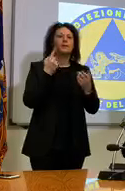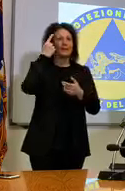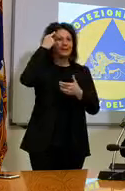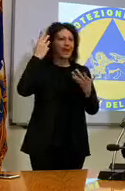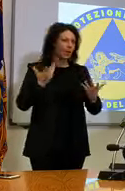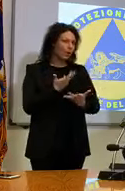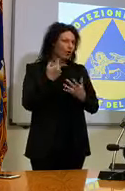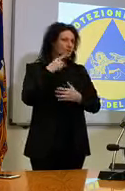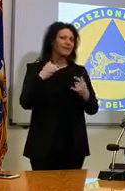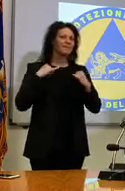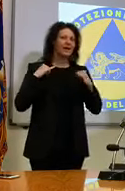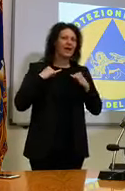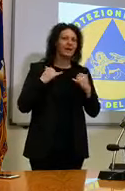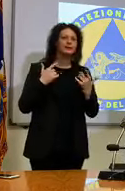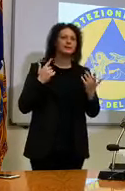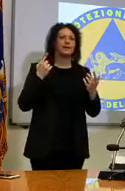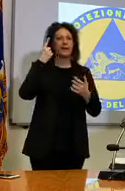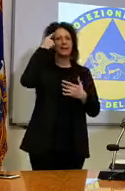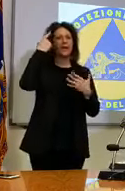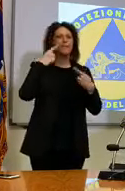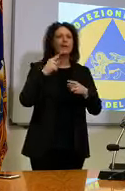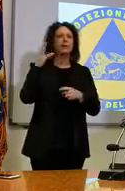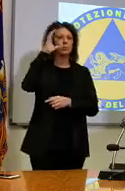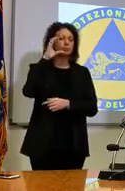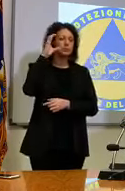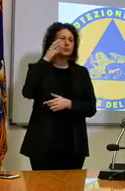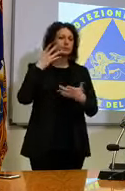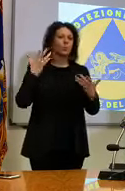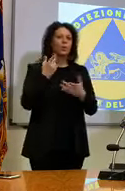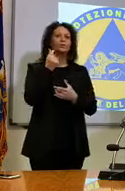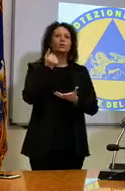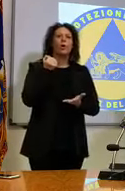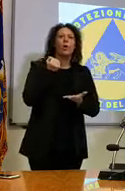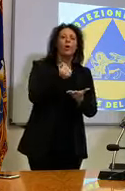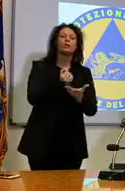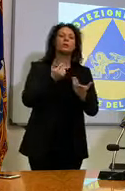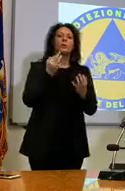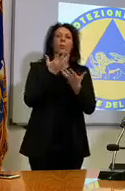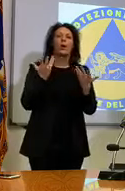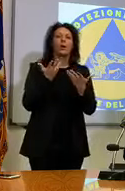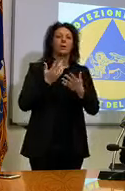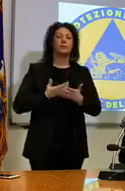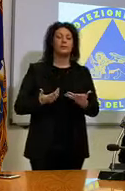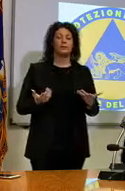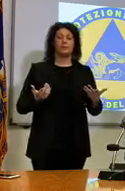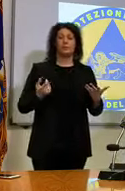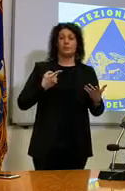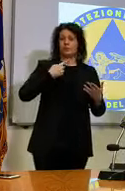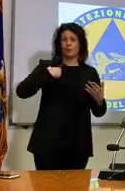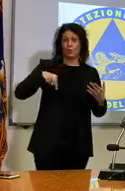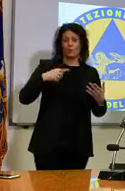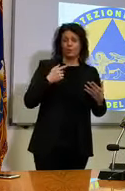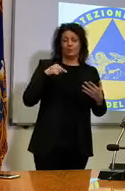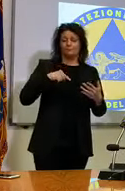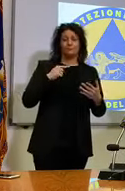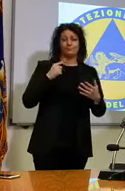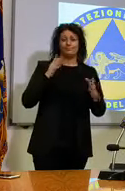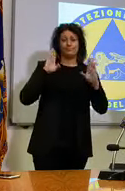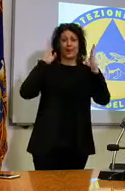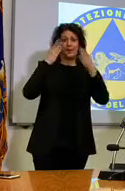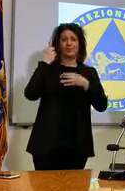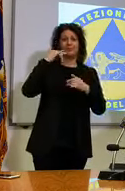incentivi monetari, fiscali? Guardate, noi non abbiamo strumenti e disponibilità finanziarie per pensare a queste cose.